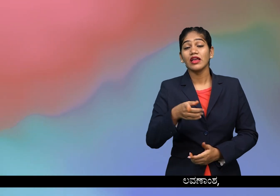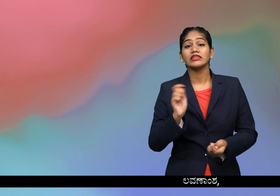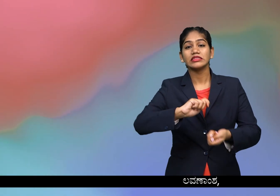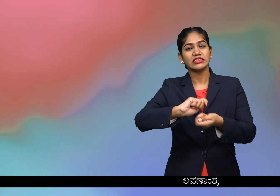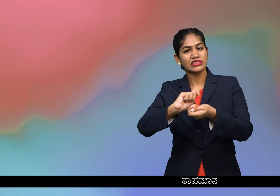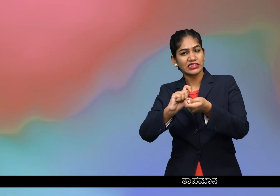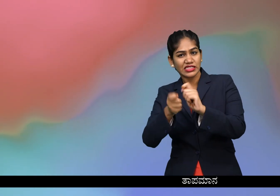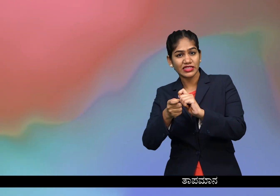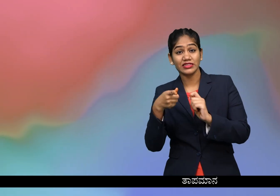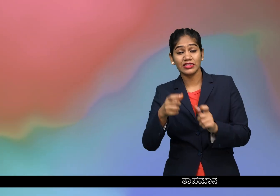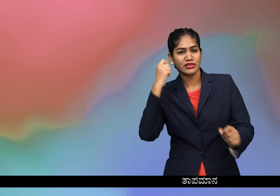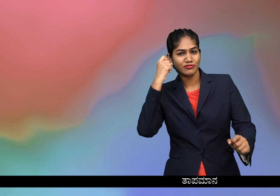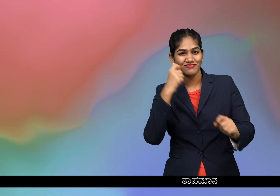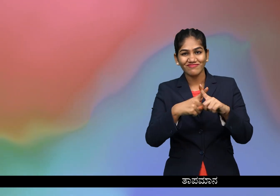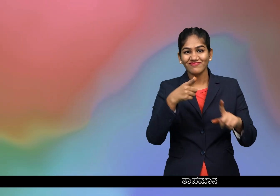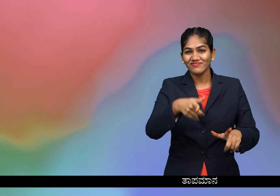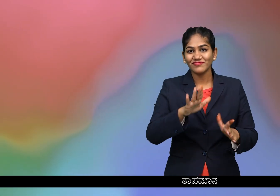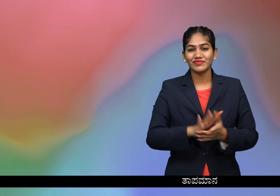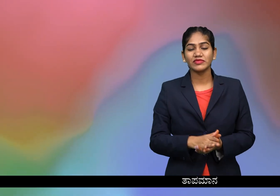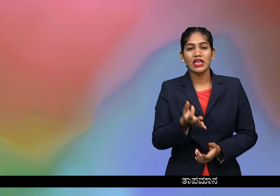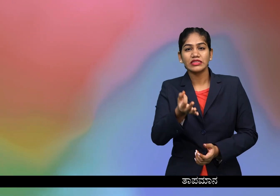ಲವಣಾಂಶ, ತಾಪಮಾನ